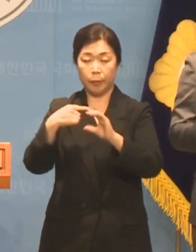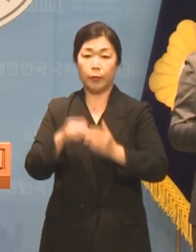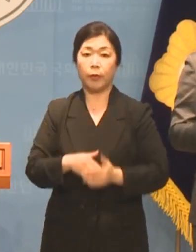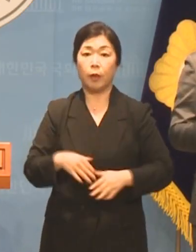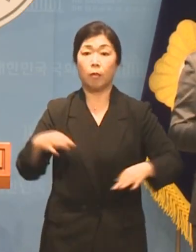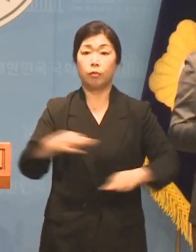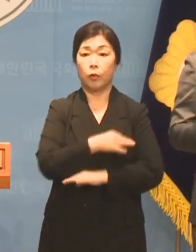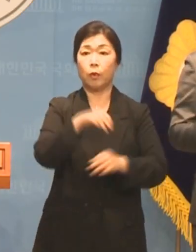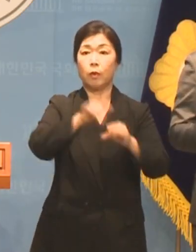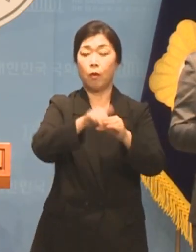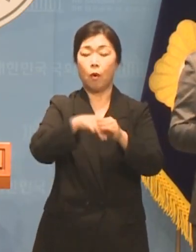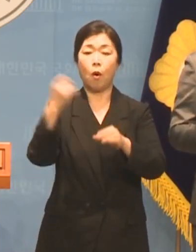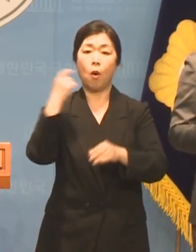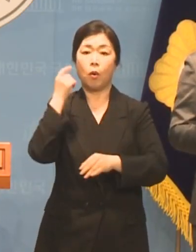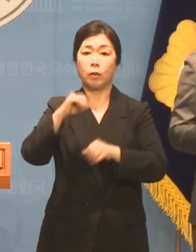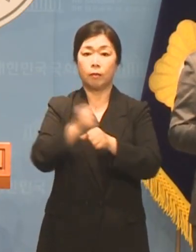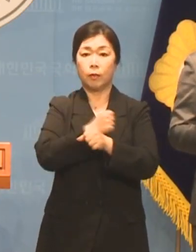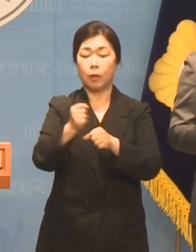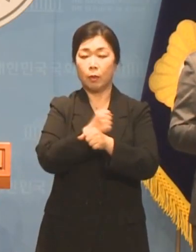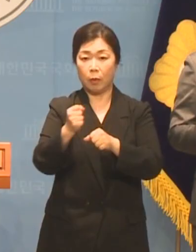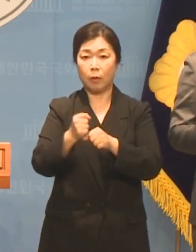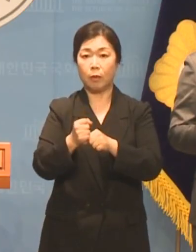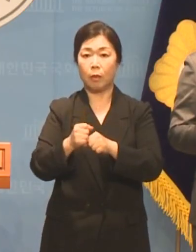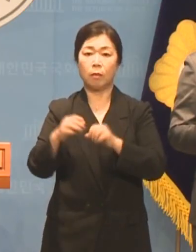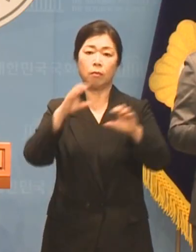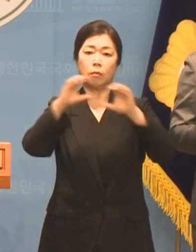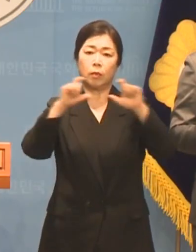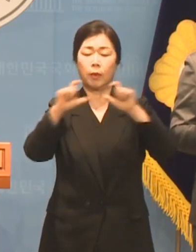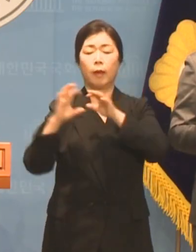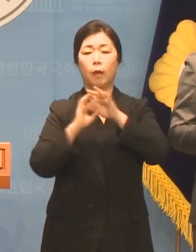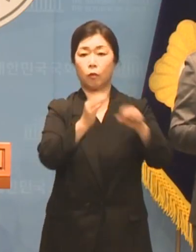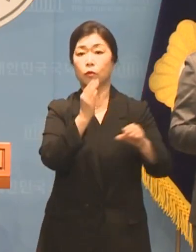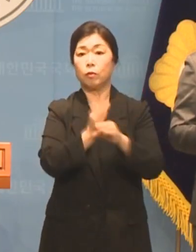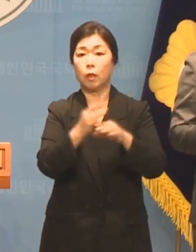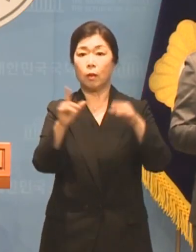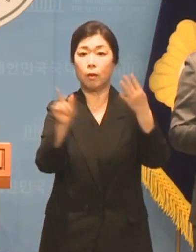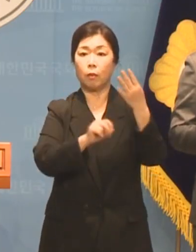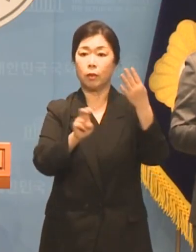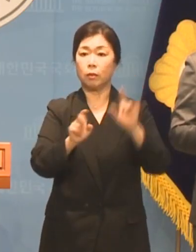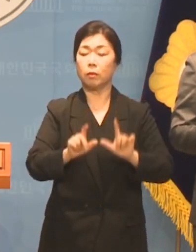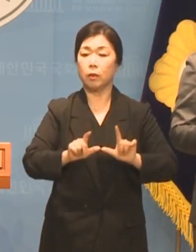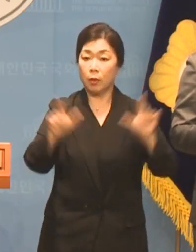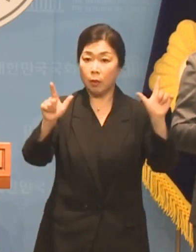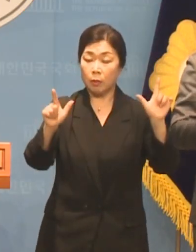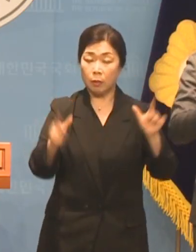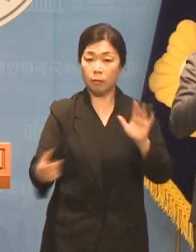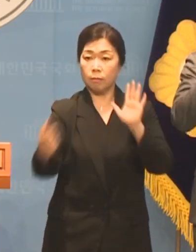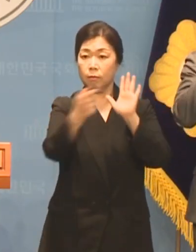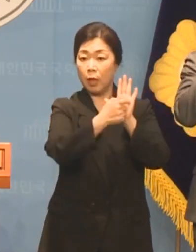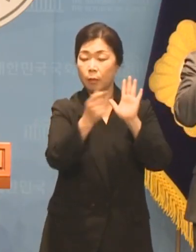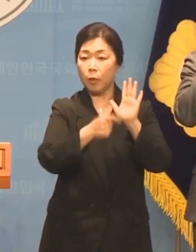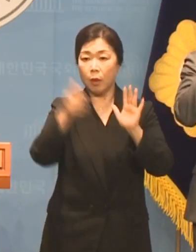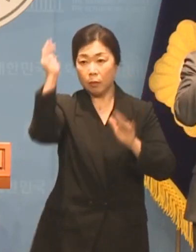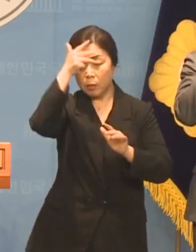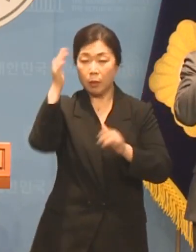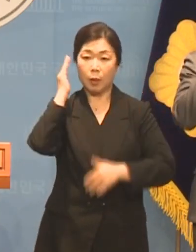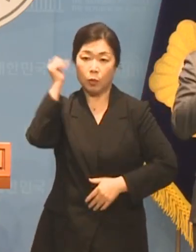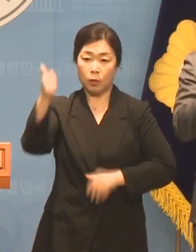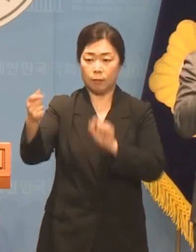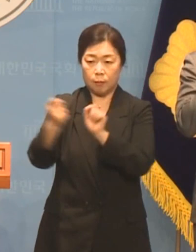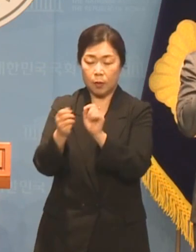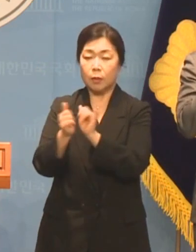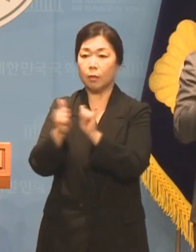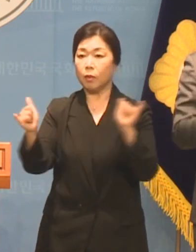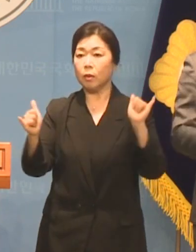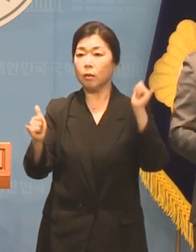부정선거 관련 허위사실과 음모론이 여전히 유포되고 있습니다. 4월 20일 스레드의 한 게시글은 트럼프 대통령의 최측근이자